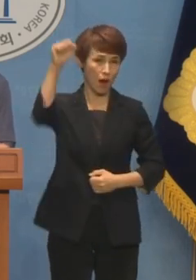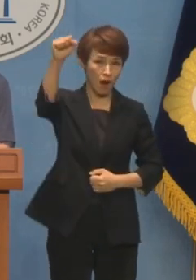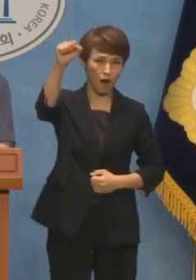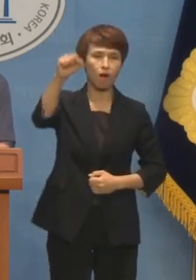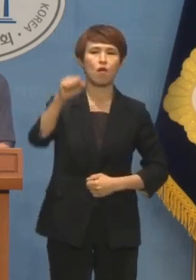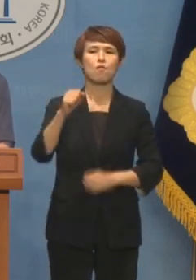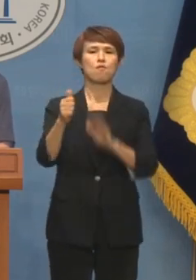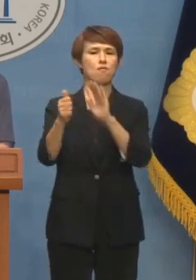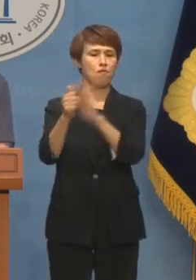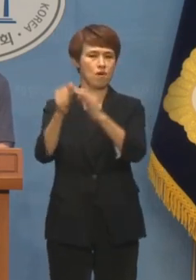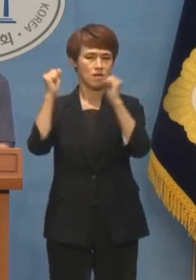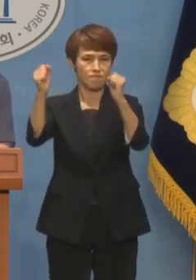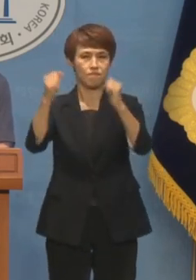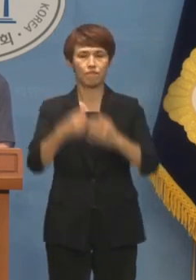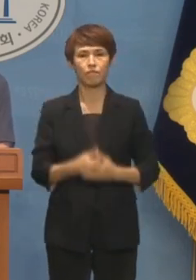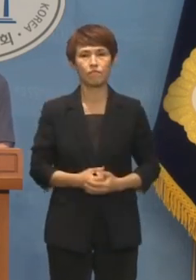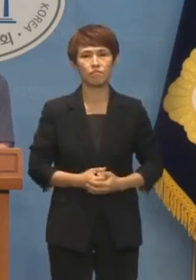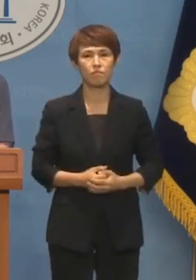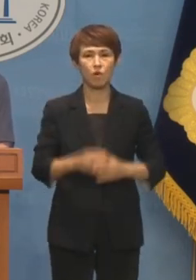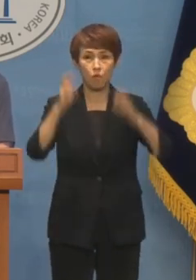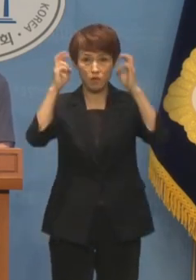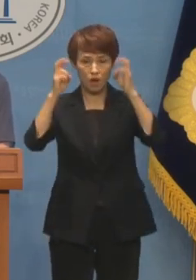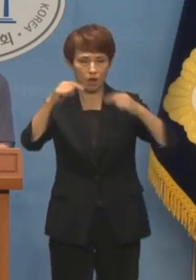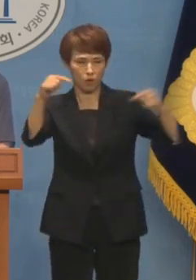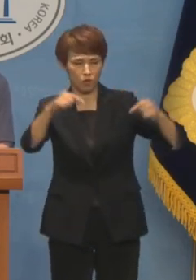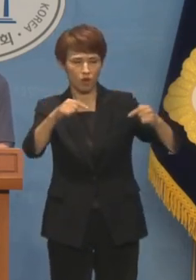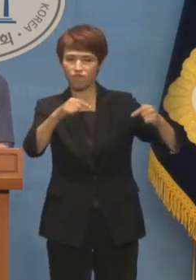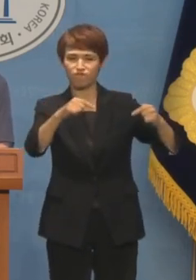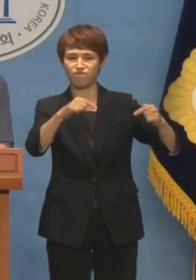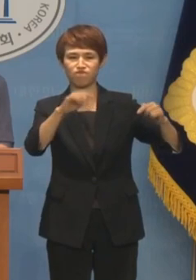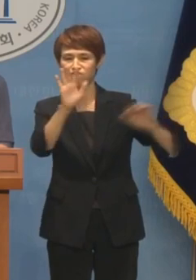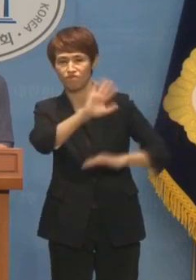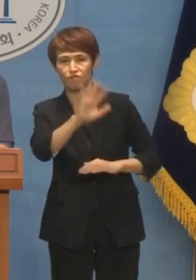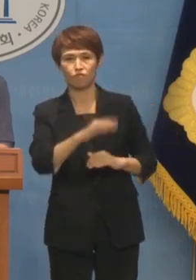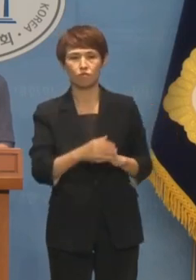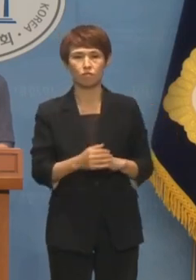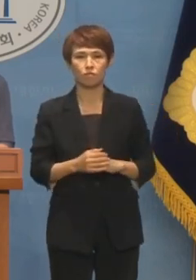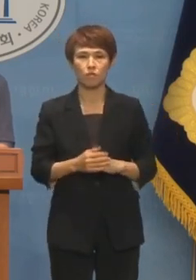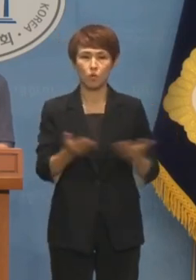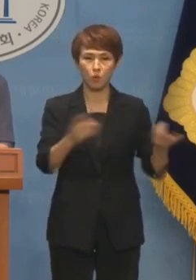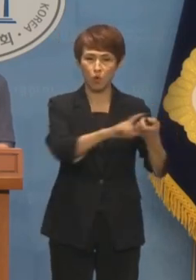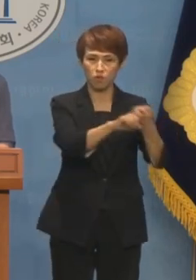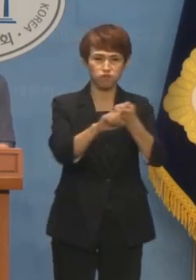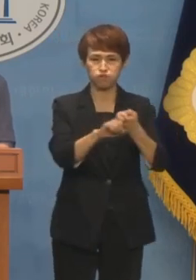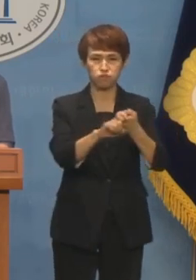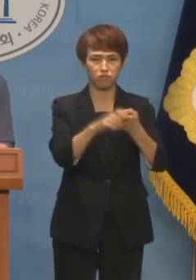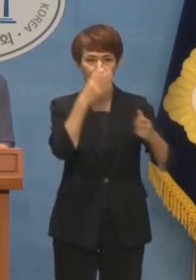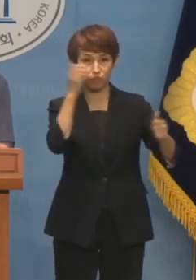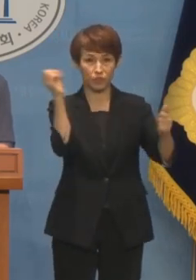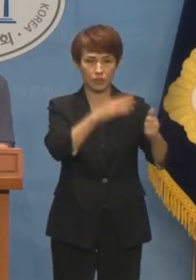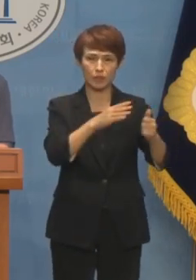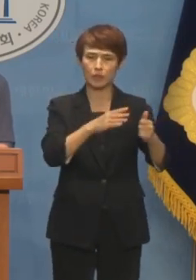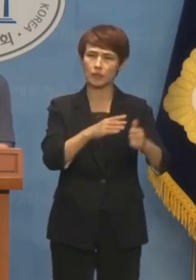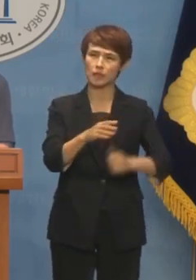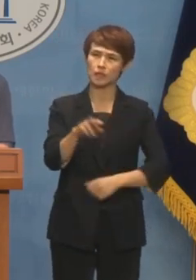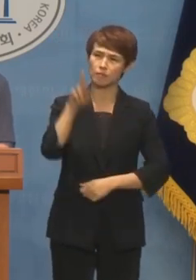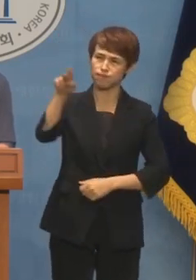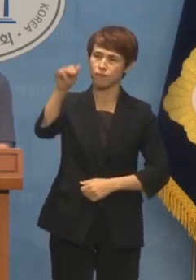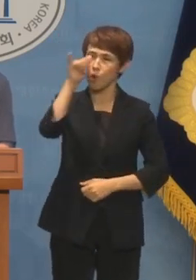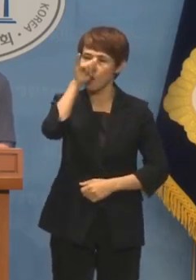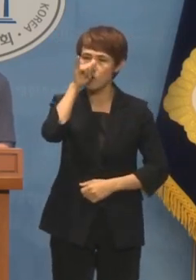노동조합에서 사측의 교섭 결렬과 노조 무시 행태를 비판하면서 즉각 파업을